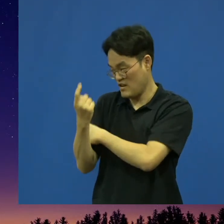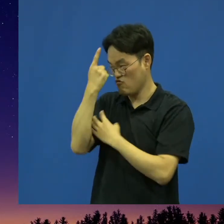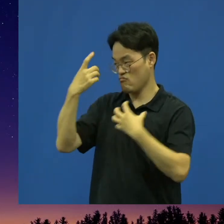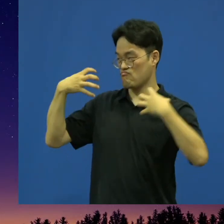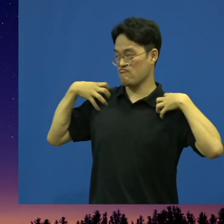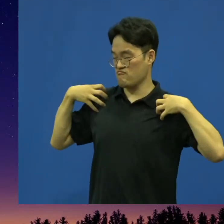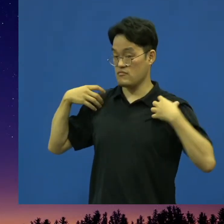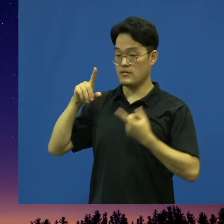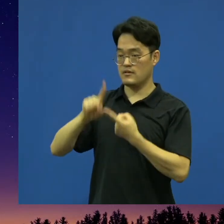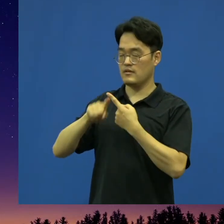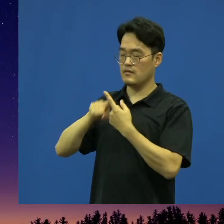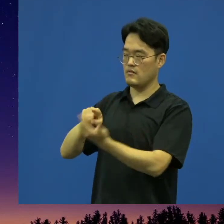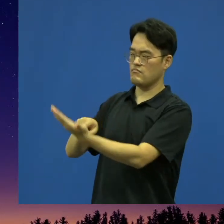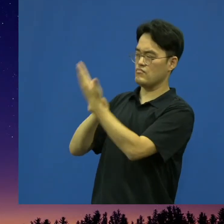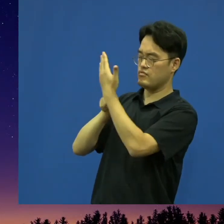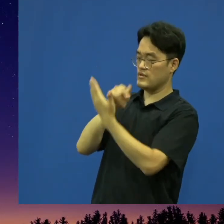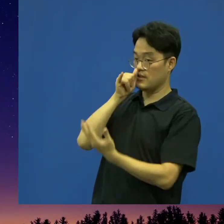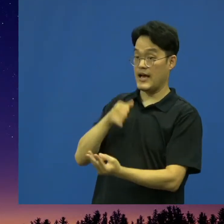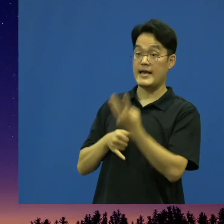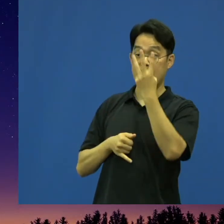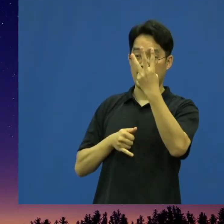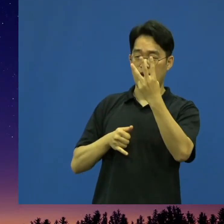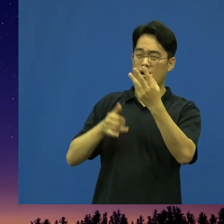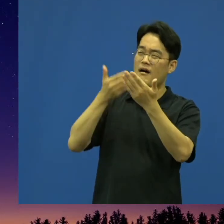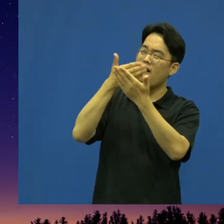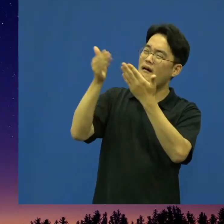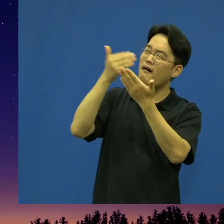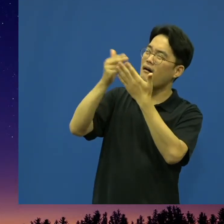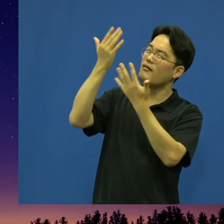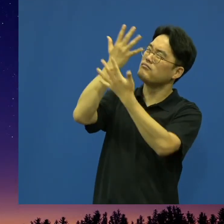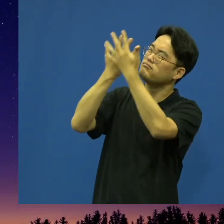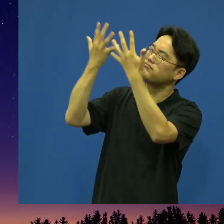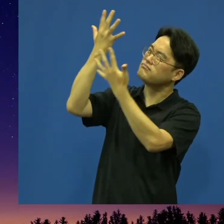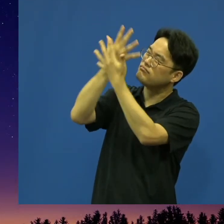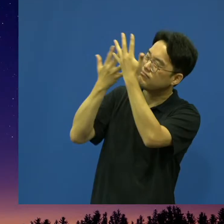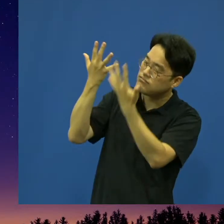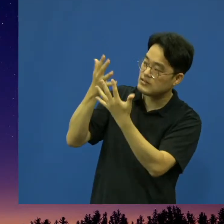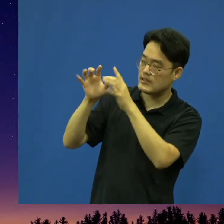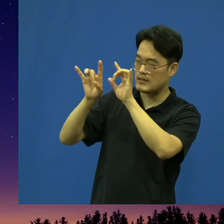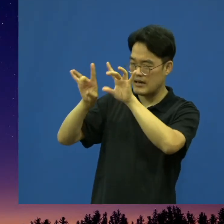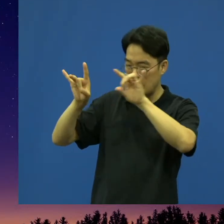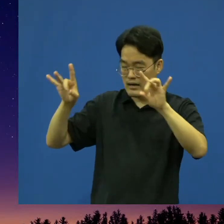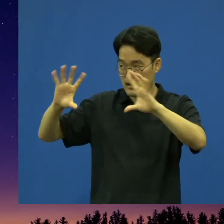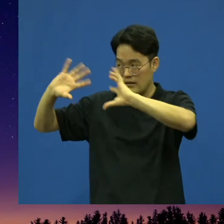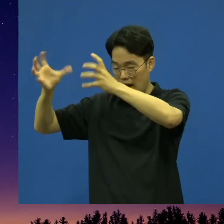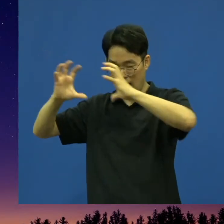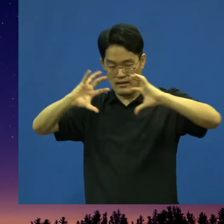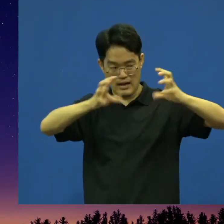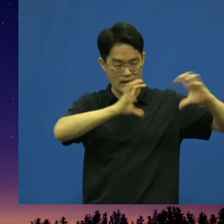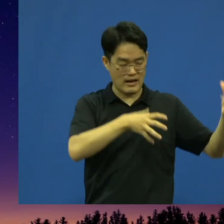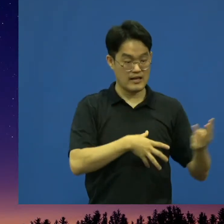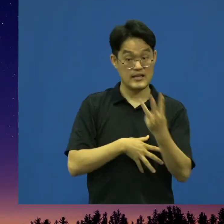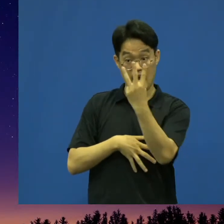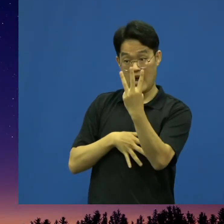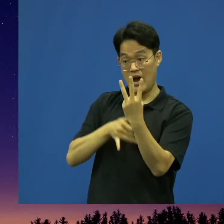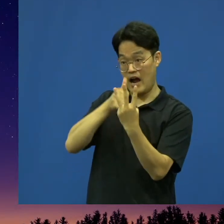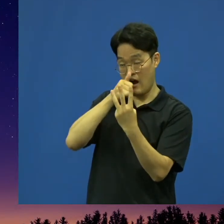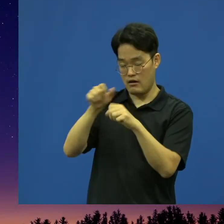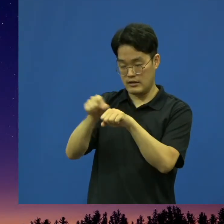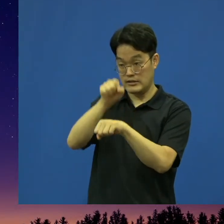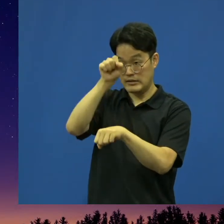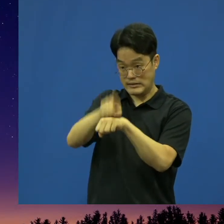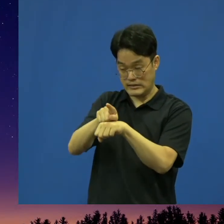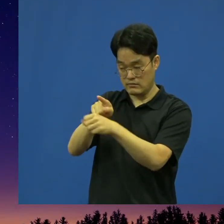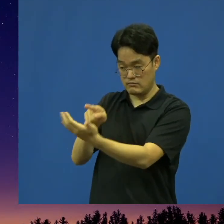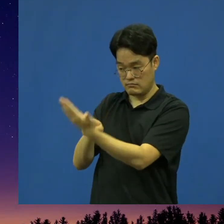환상은 세 개의 나라를 품고서 각 나라들의 특징을 우리에게 보여주면서 이